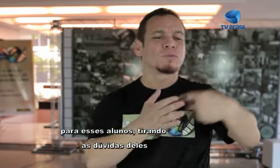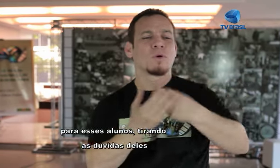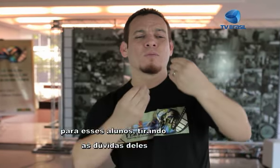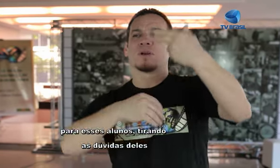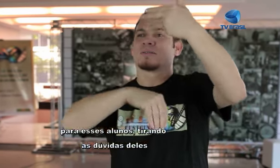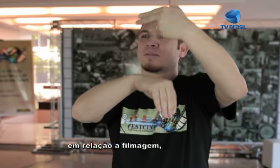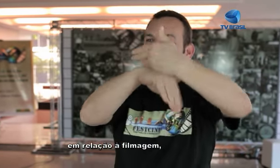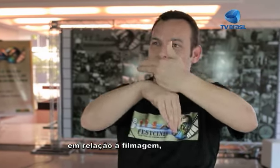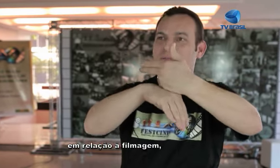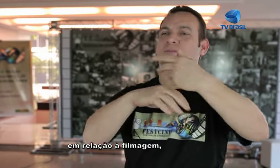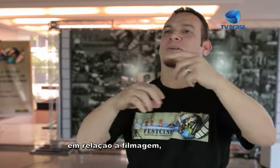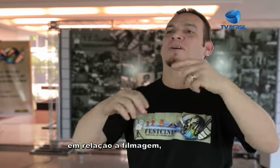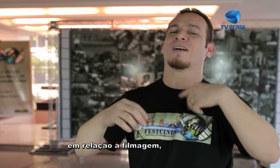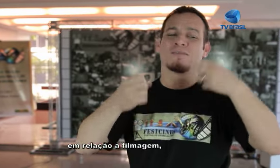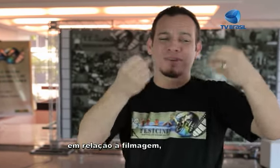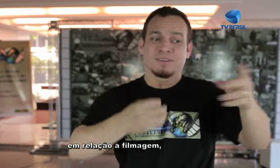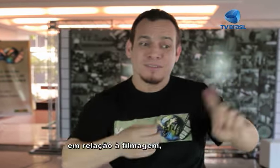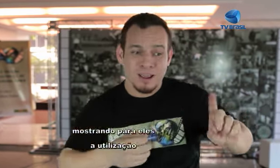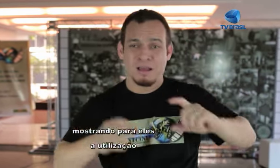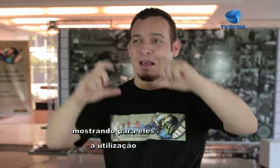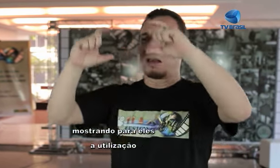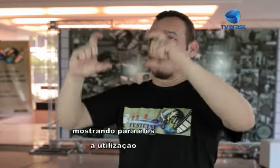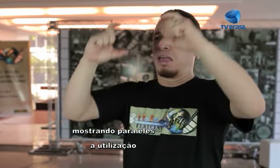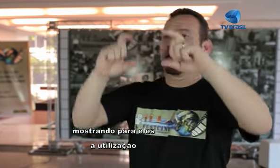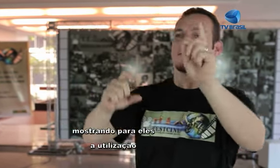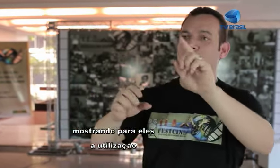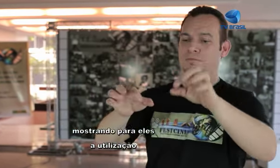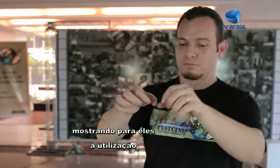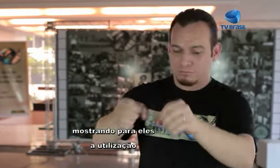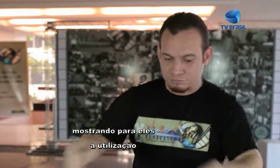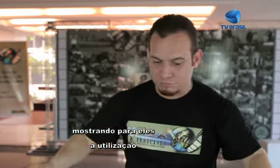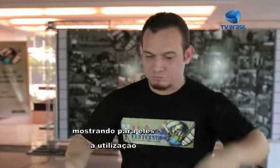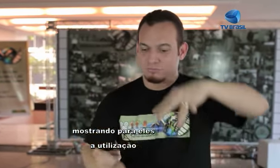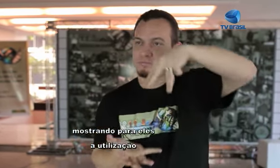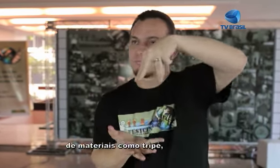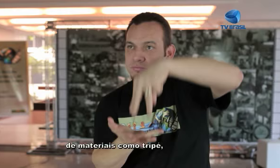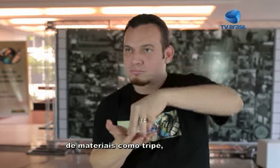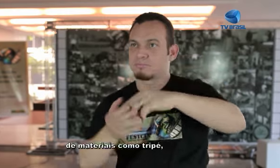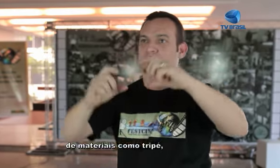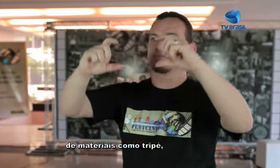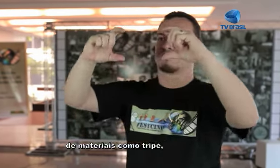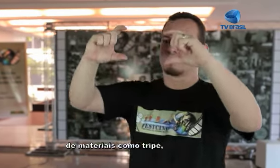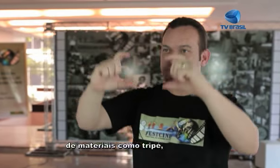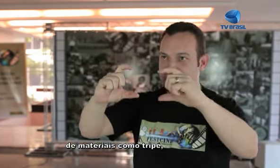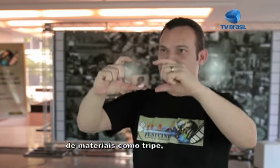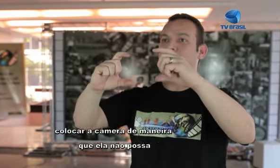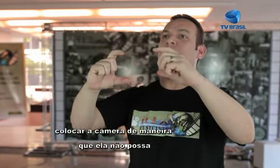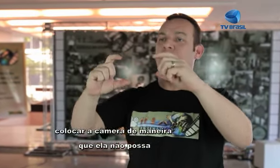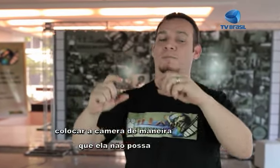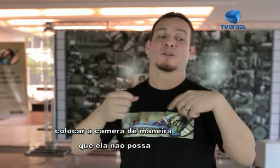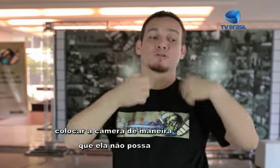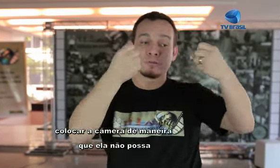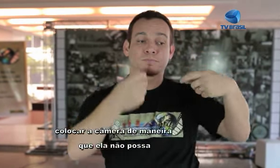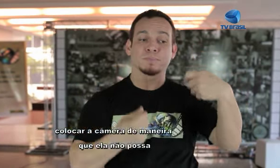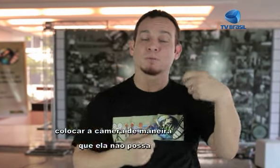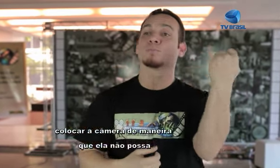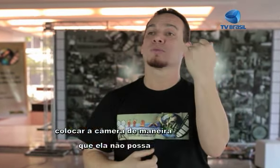deles em relação à filmagem, mostrando para eles em relação à utilização de materiais como tripé, colocar a câmera de maneira que ela não possa ser